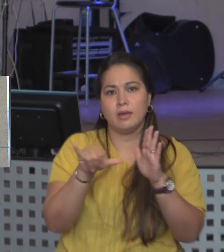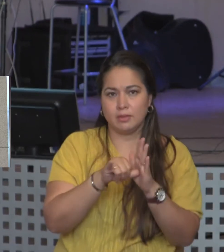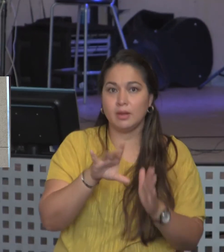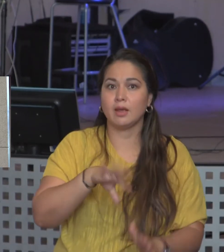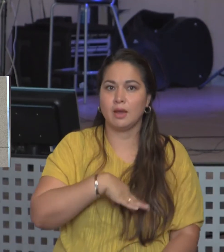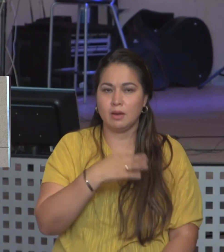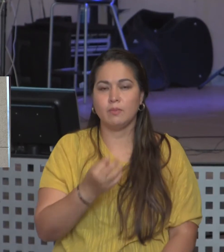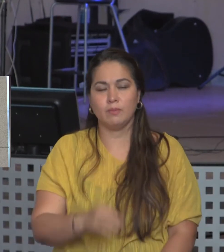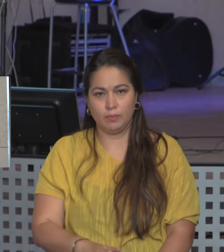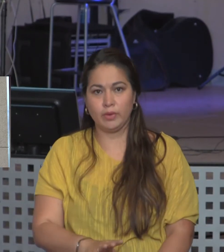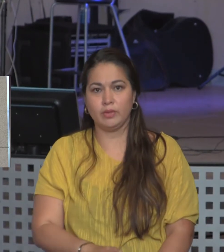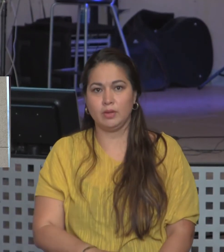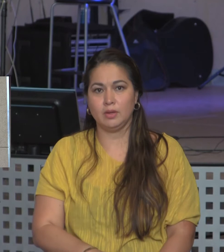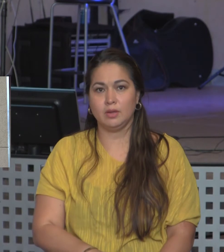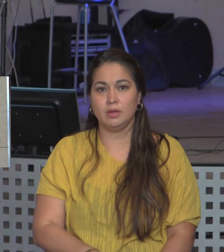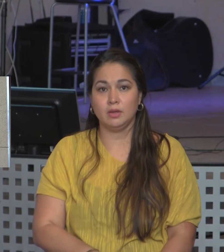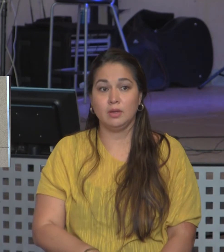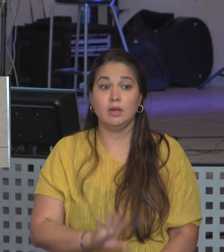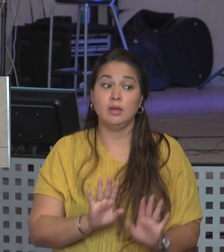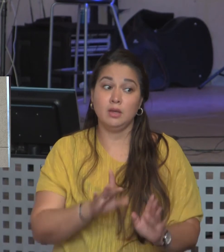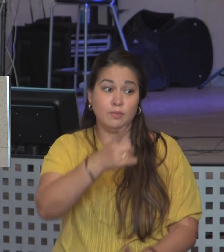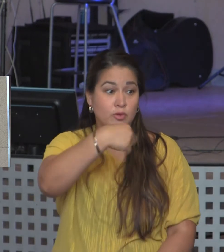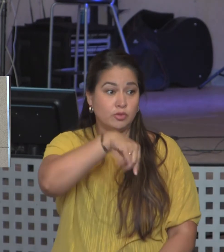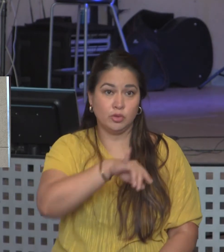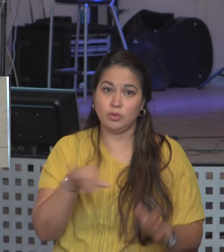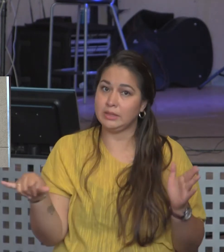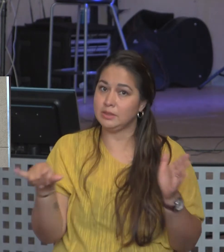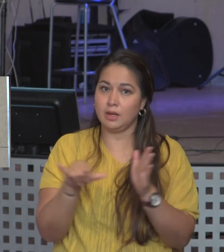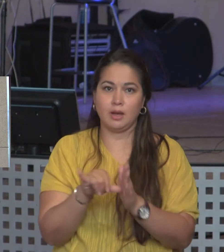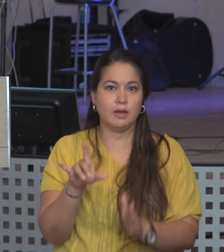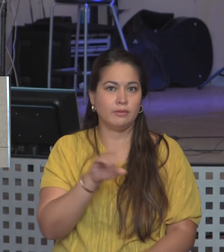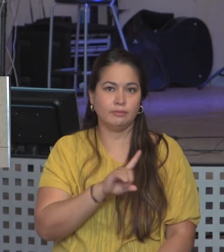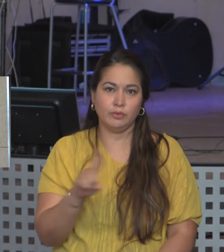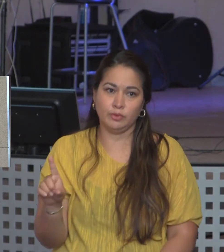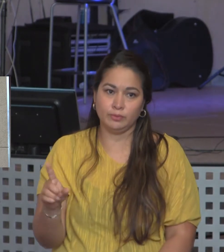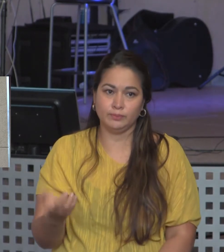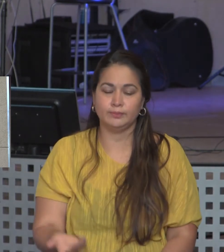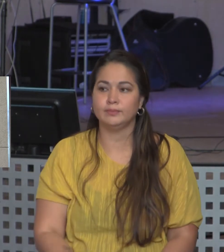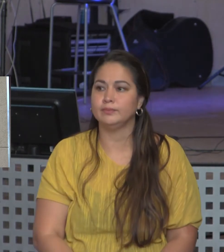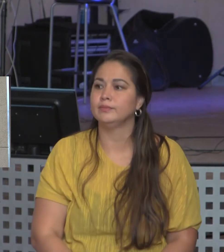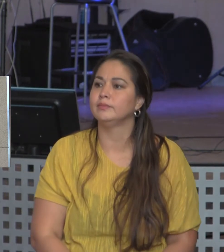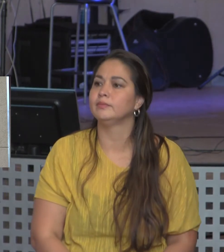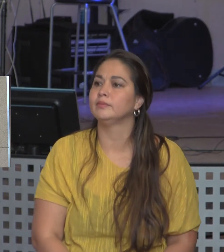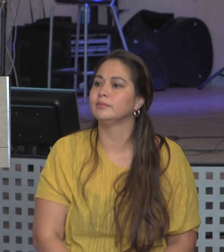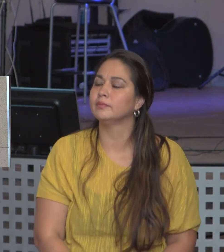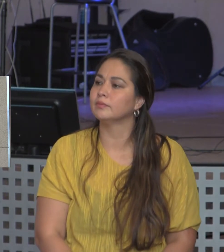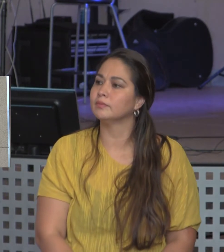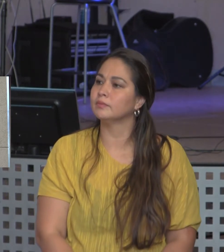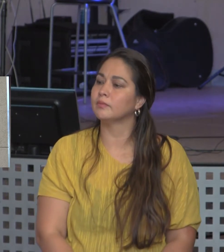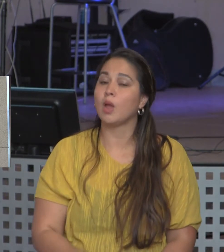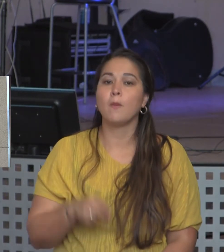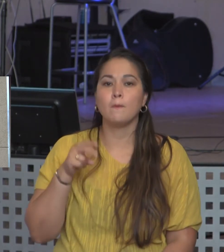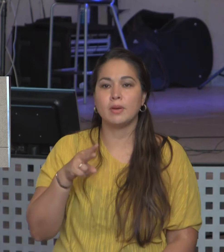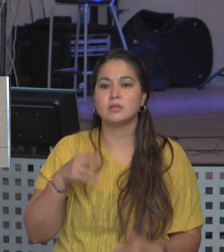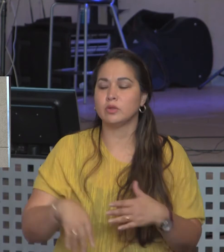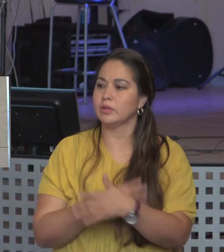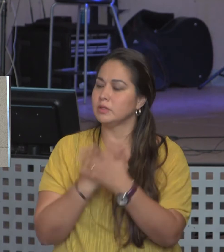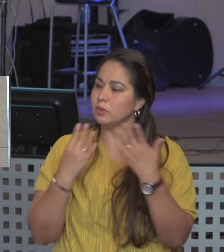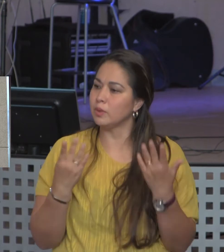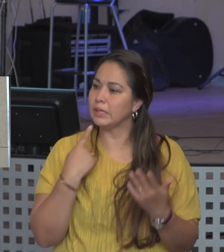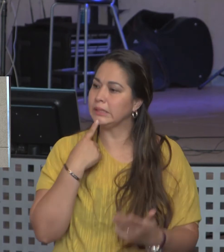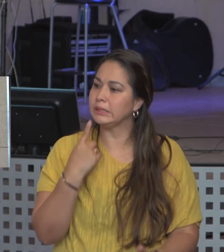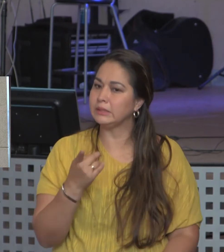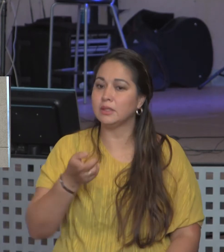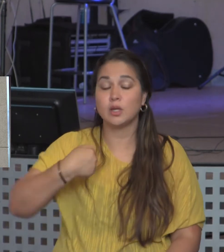ese capítulo. Al sonido de la trompeta, al estruendo de las palabras, etc. Verso 19. Pero llega al 24 y dice: ¿a quién nos